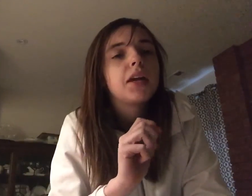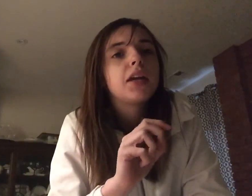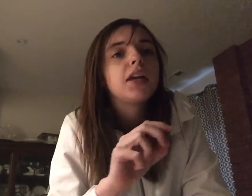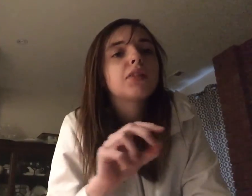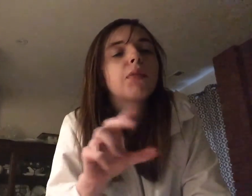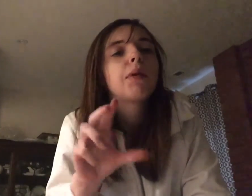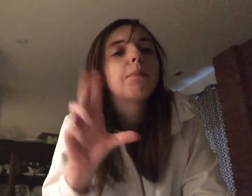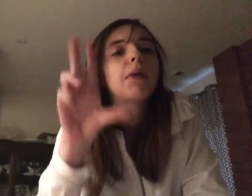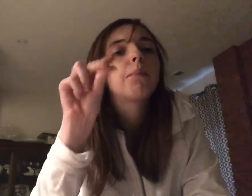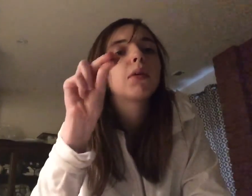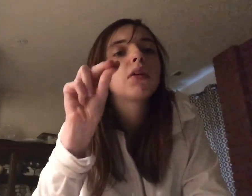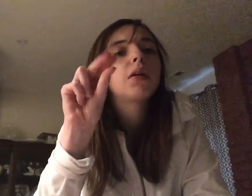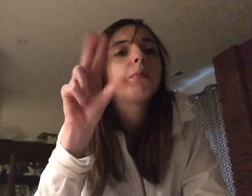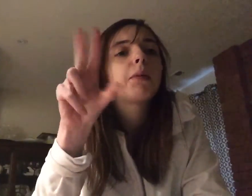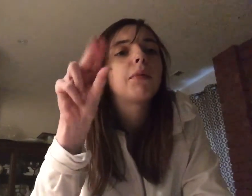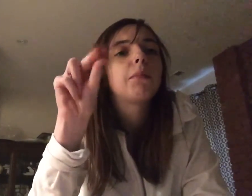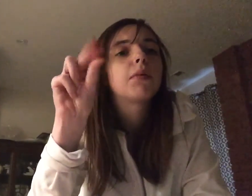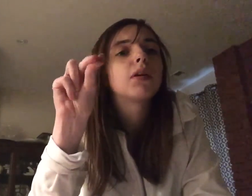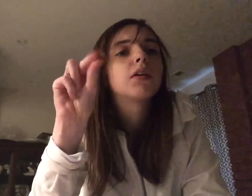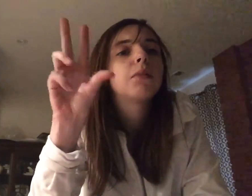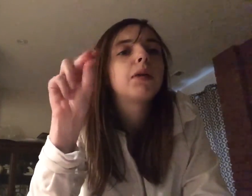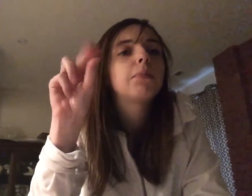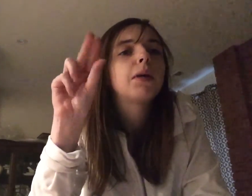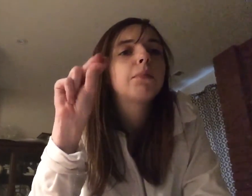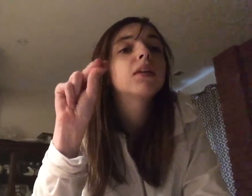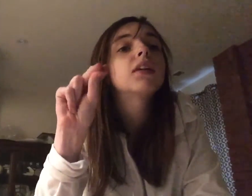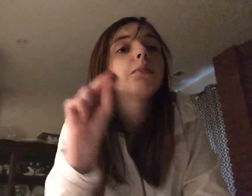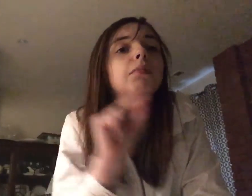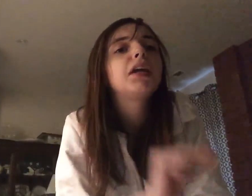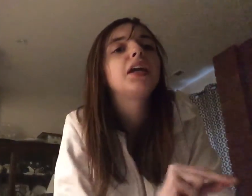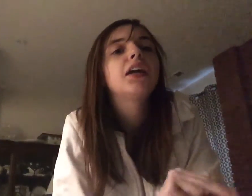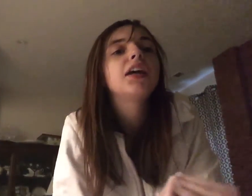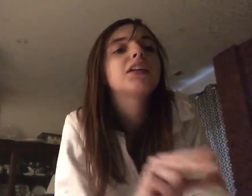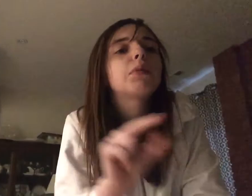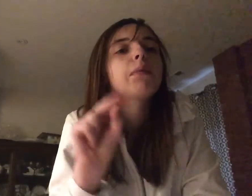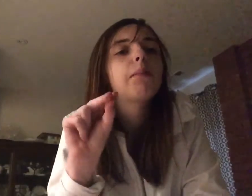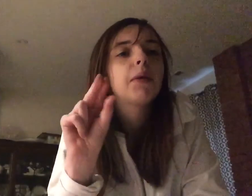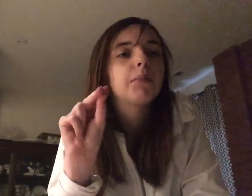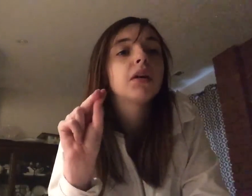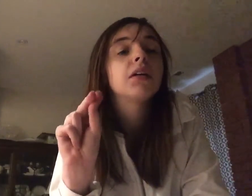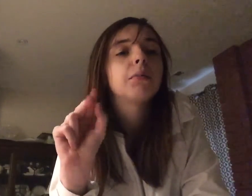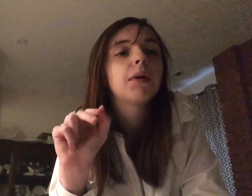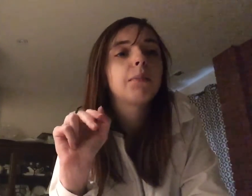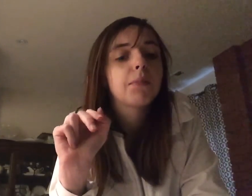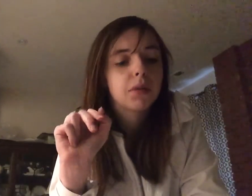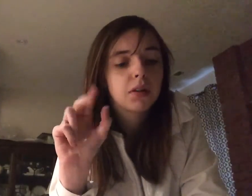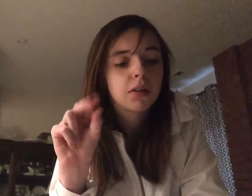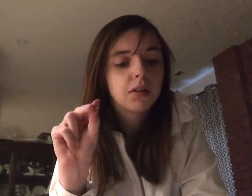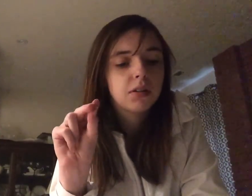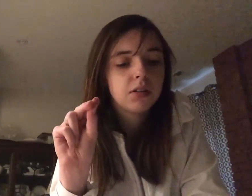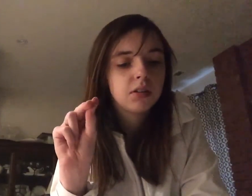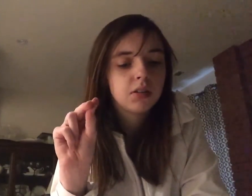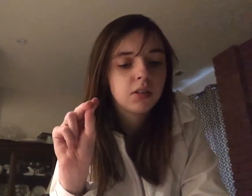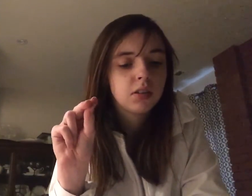B-E is for ba-ba-bird, ba-ba-bird, ba-ba-bird. B-E is for ba-ba-bird, ba-ba-bird.